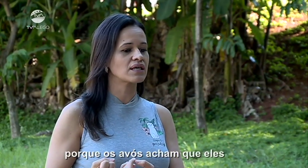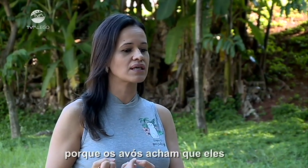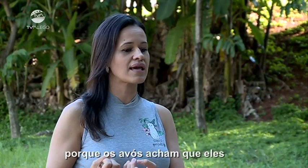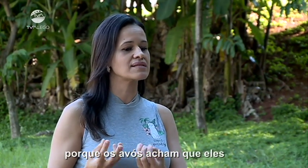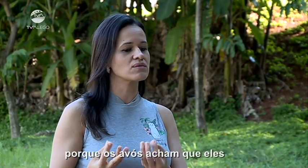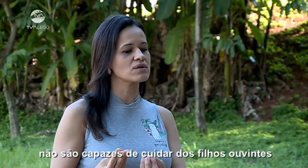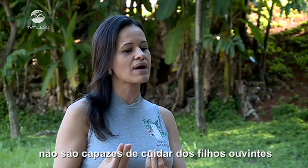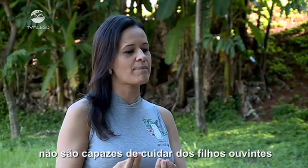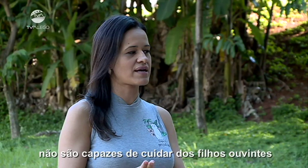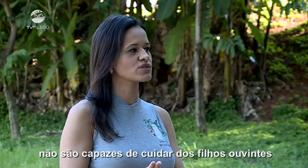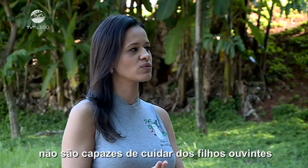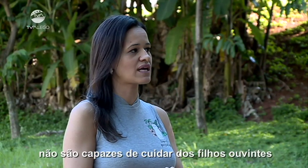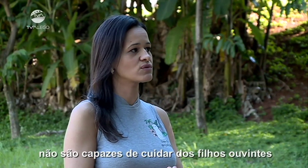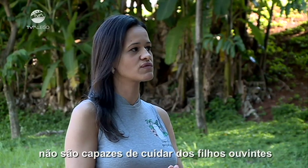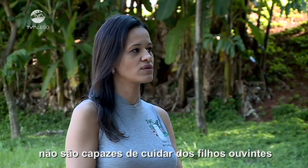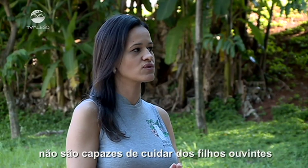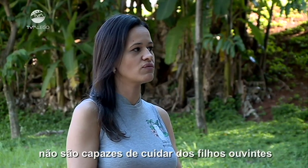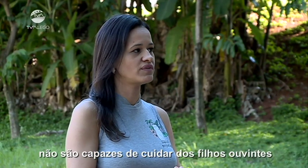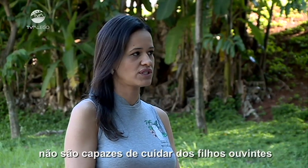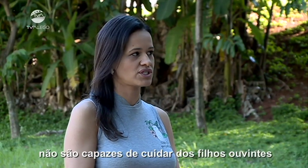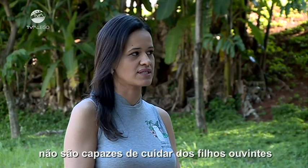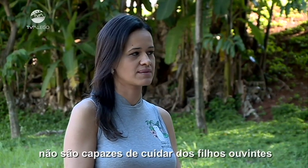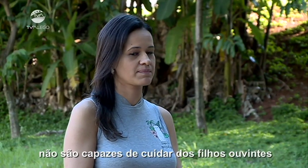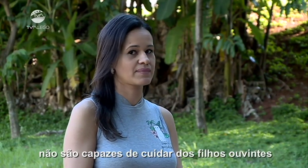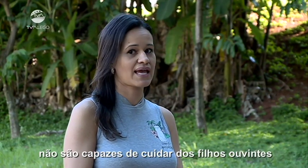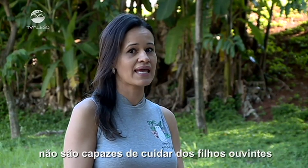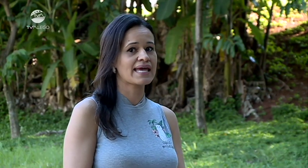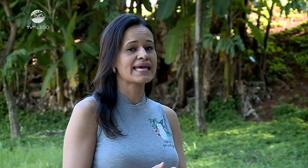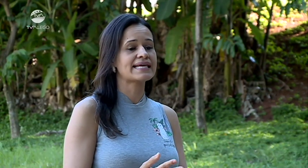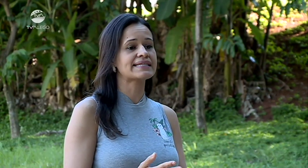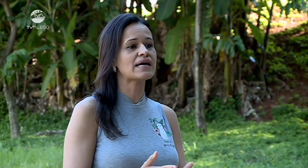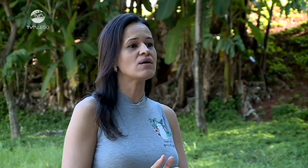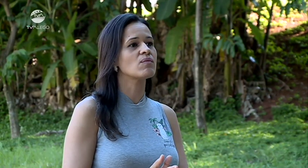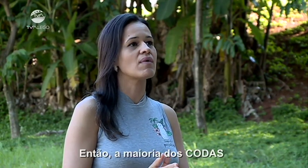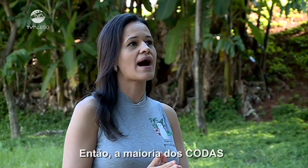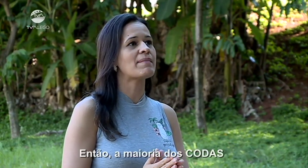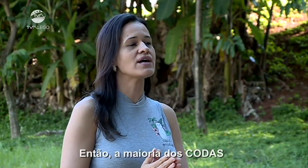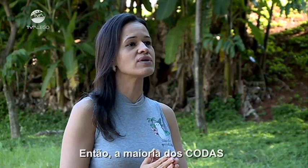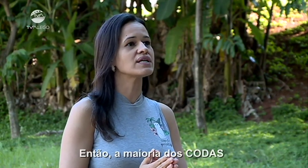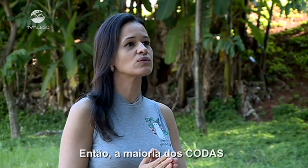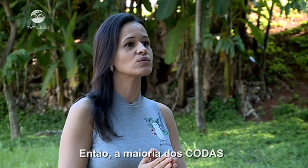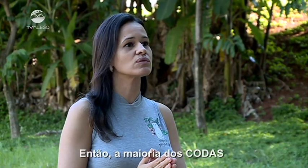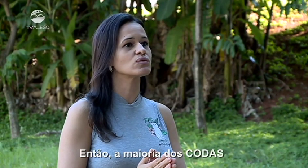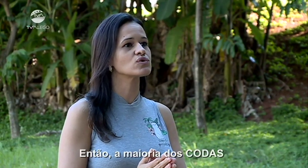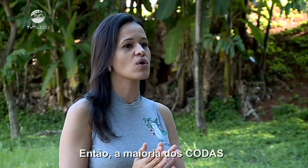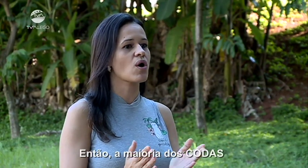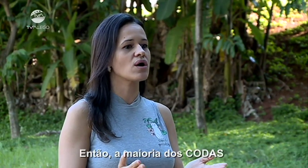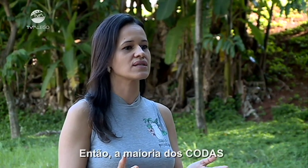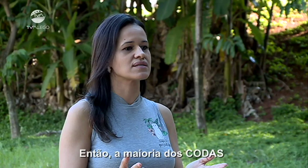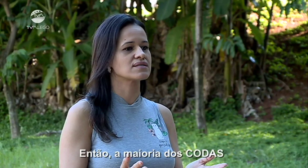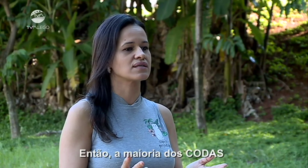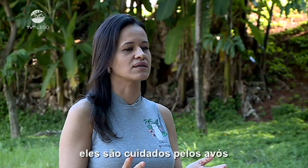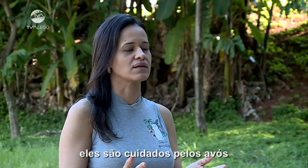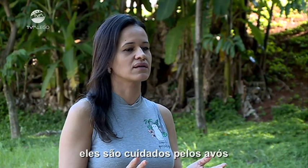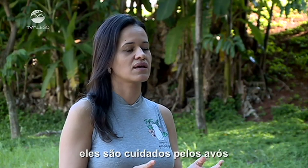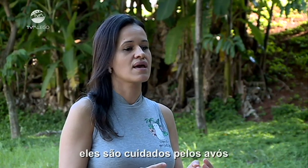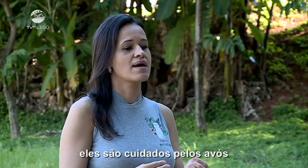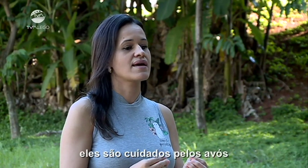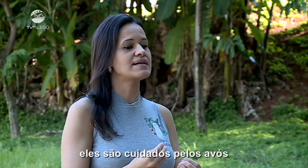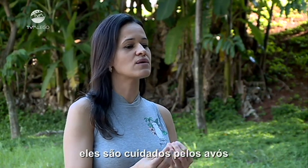que eles não são capazes de cuidar dos filhos ouvintes, né? Então, a maioria dos codas, assim, eles são